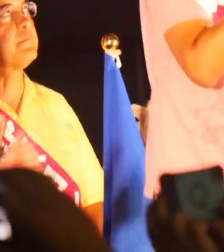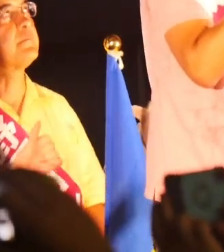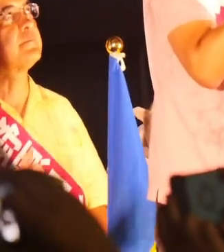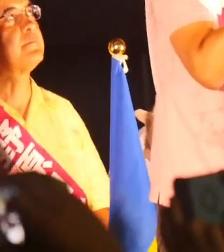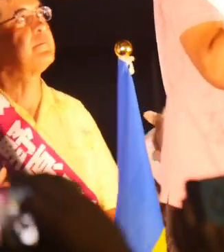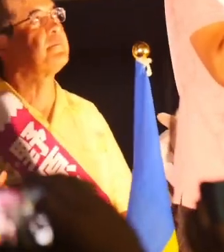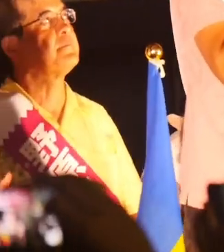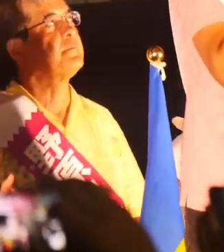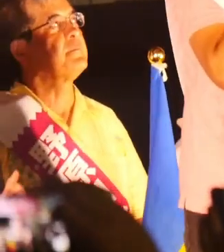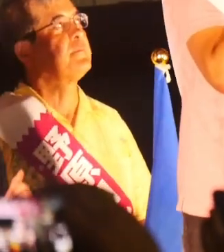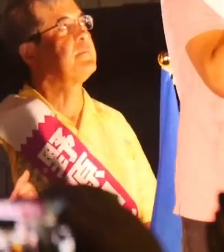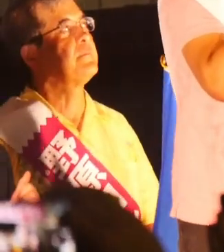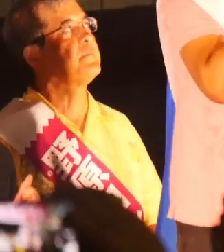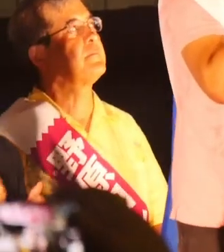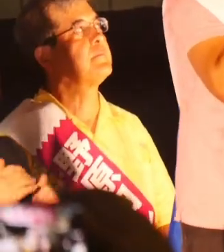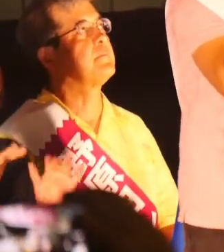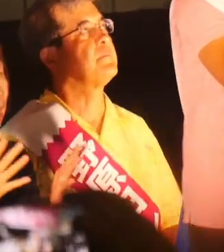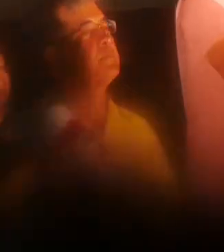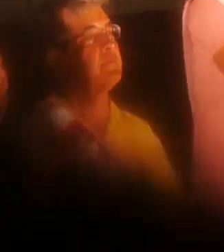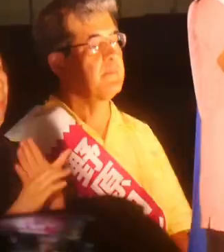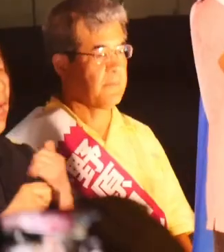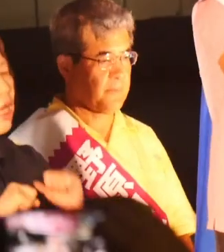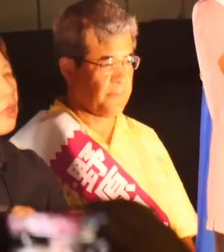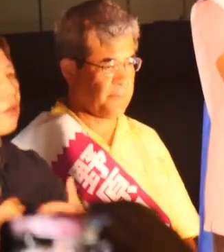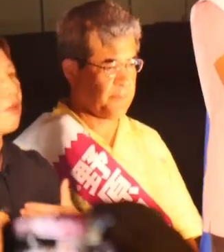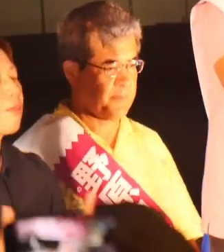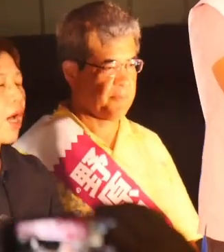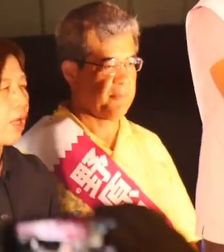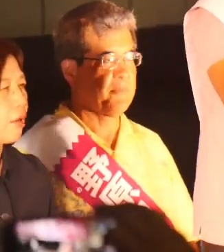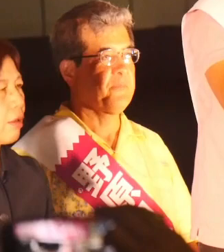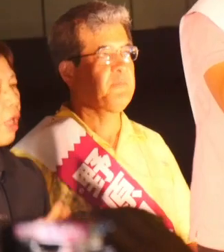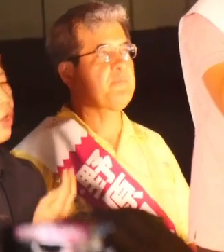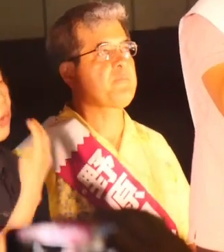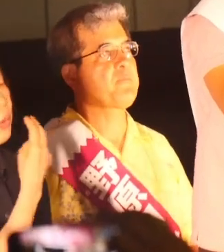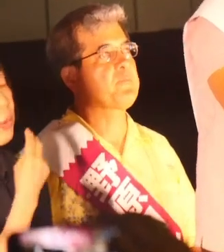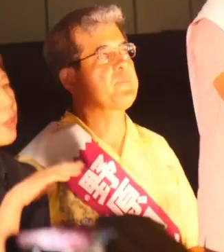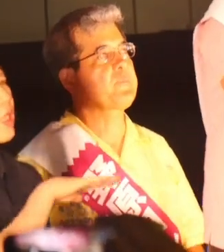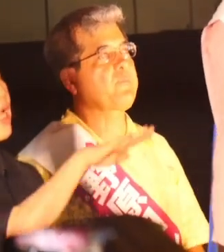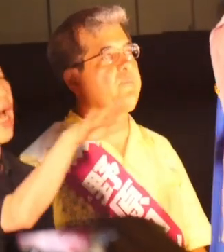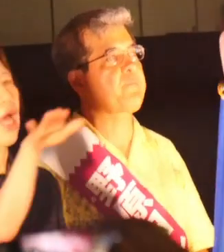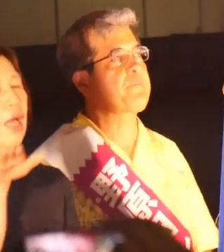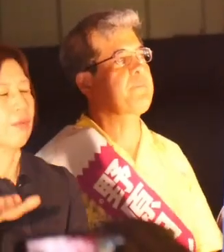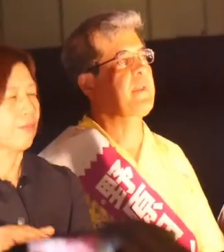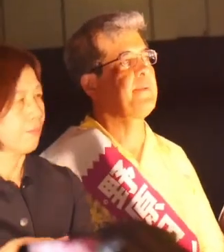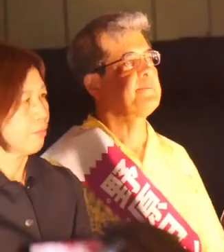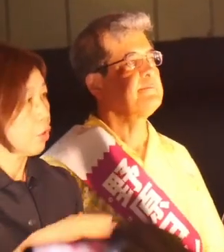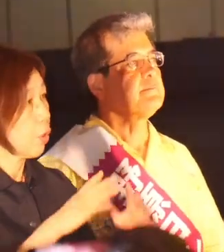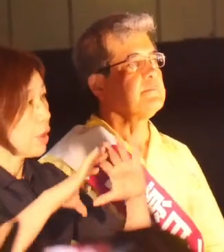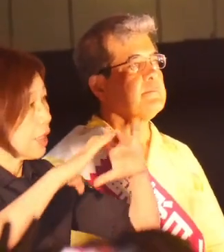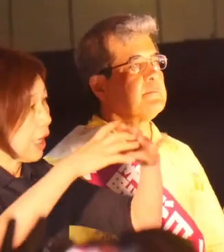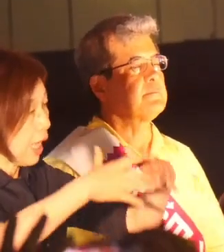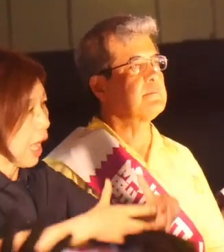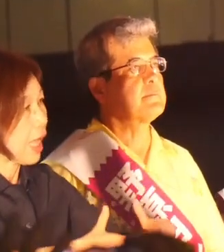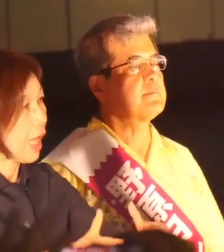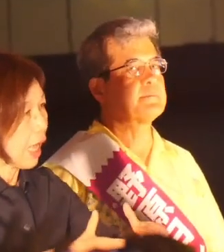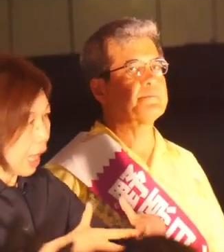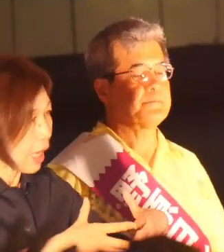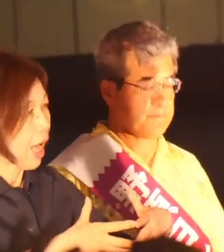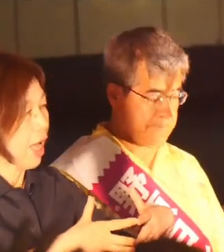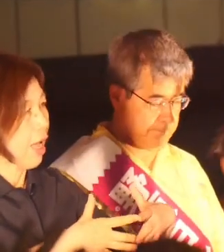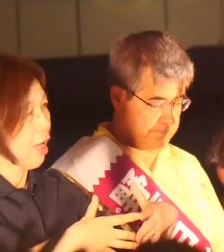ってなくちゃ生きてちゃいけない。そんな空気蔓延してるじゃないですか。その世界が極まれ